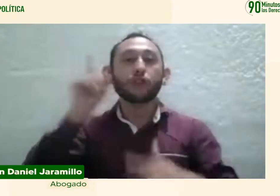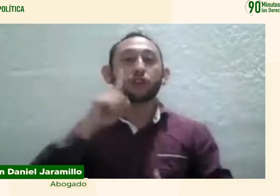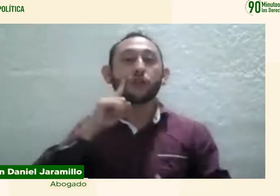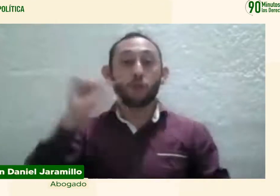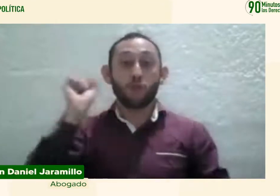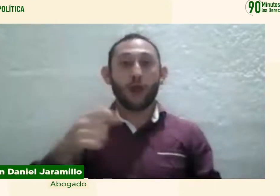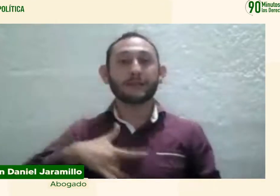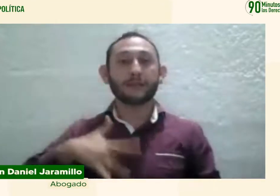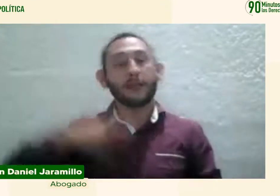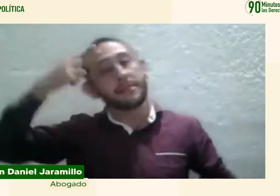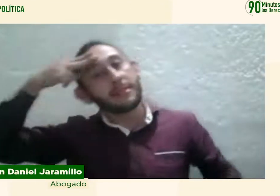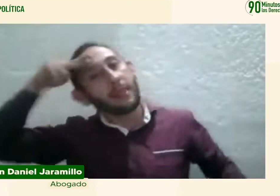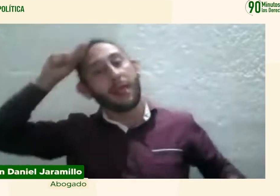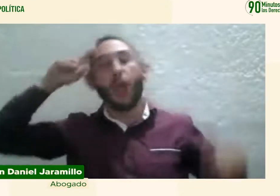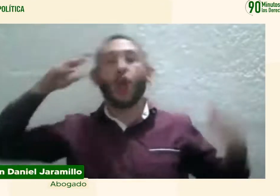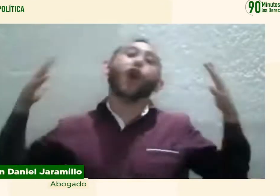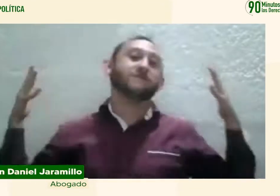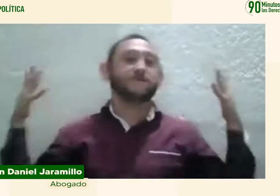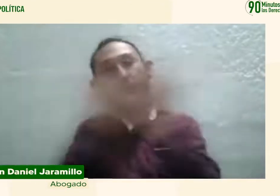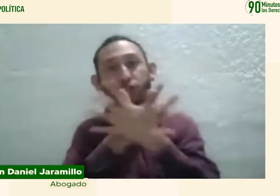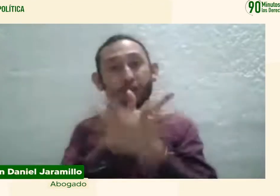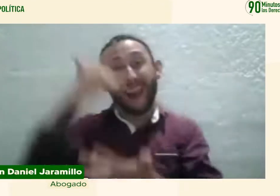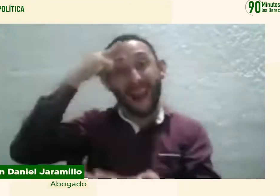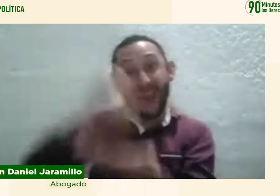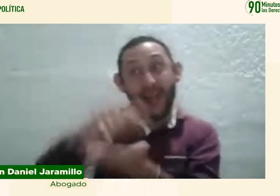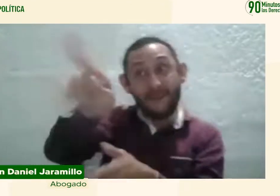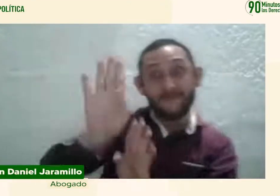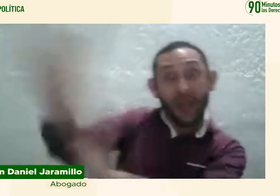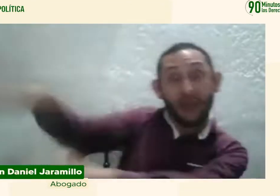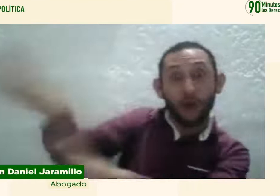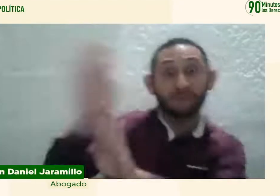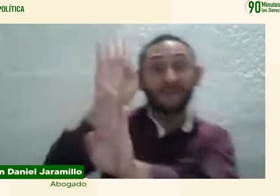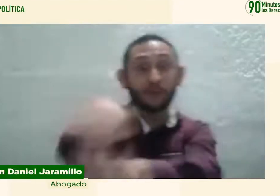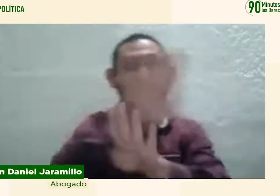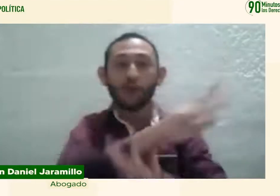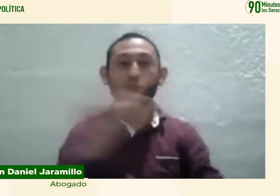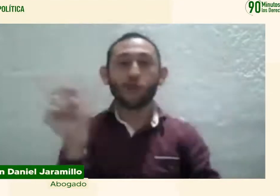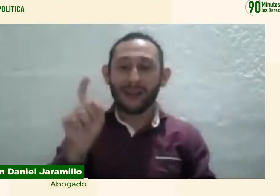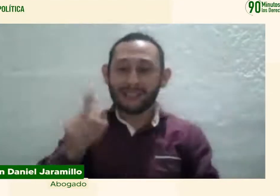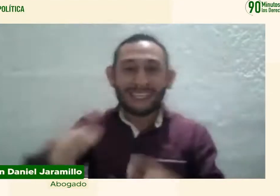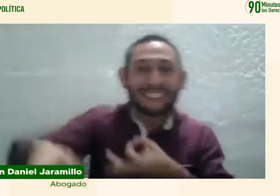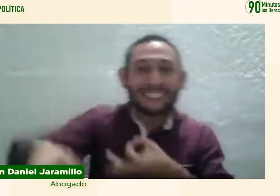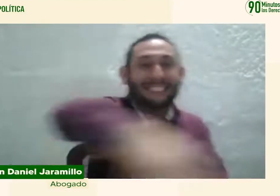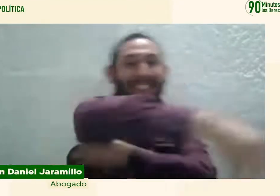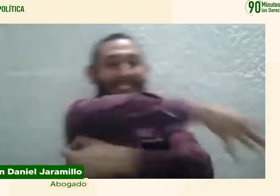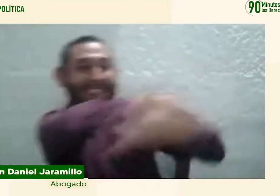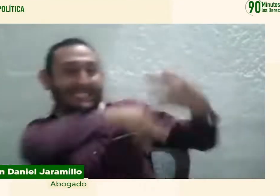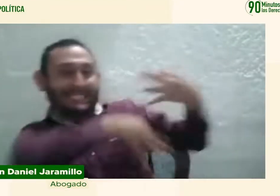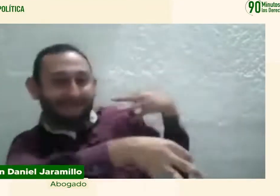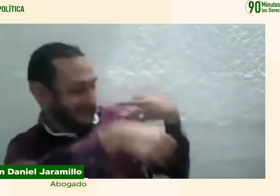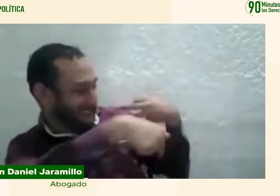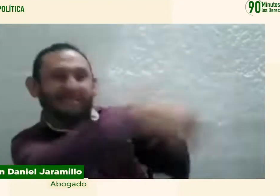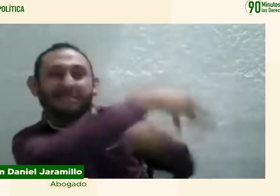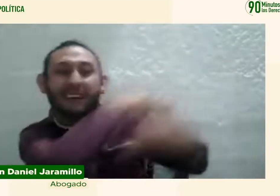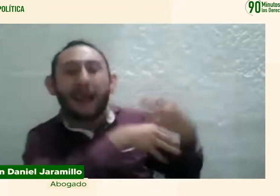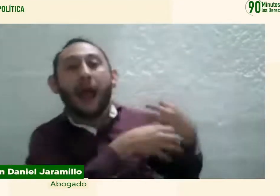la idea es que la comunidad sorda tenga una postura y que no se haga esa esa confusión de pronto